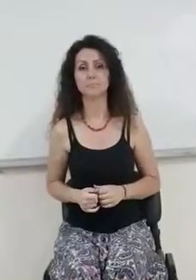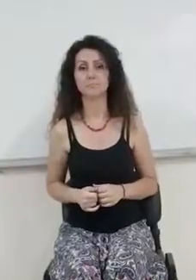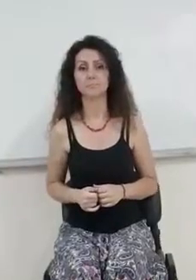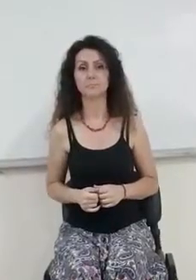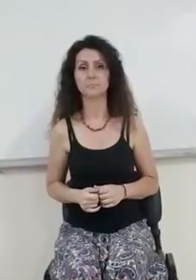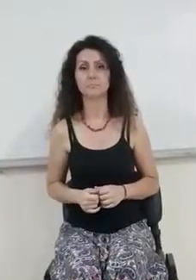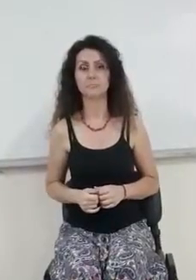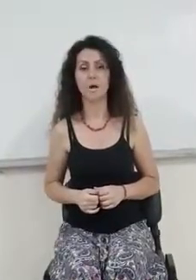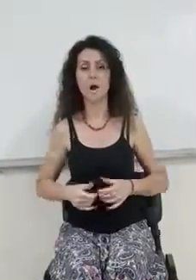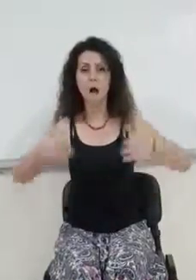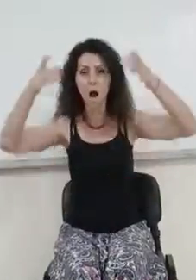Aşçı,